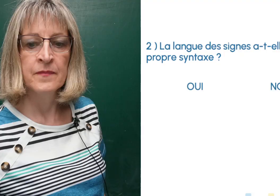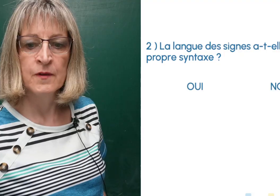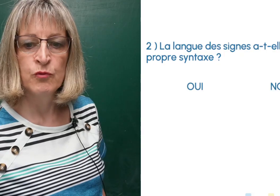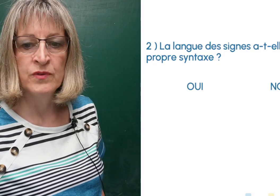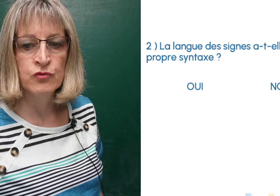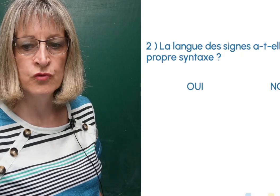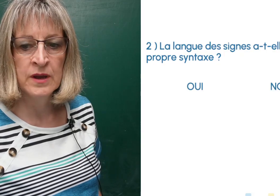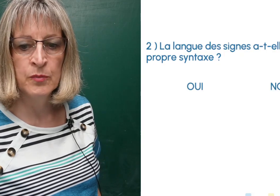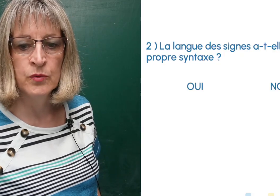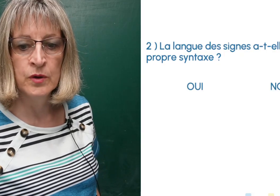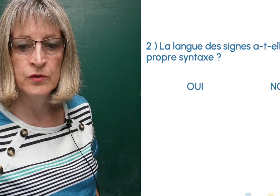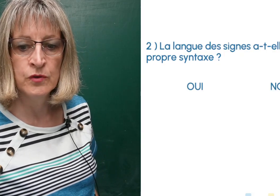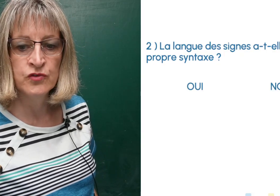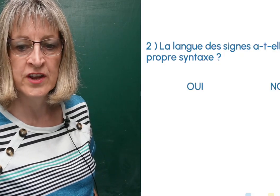Vous pouvez toujours répondre dans le chat.